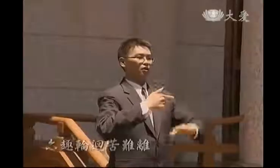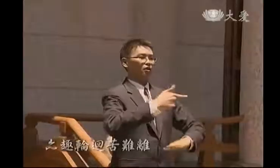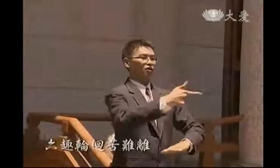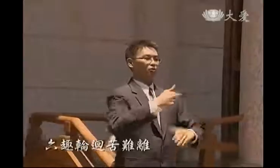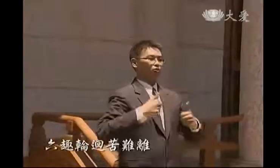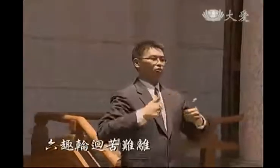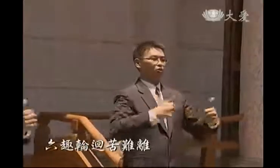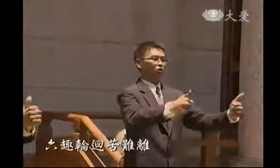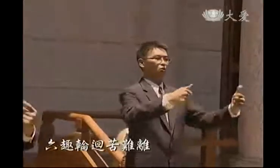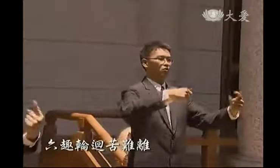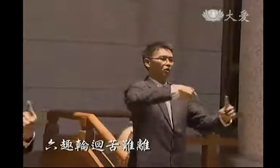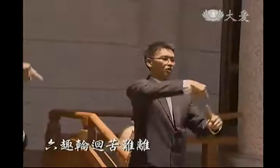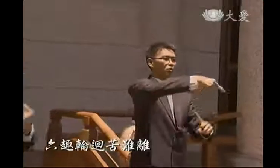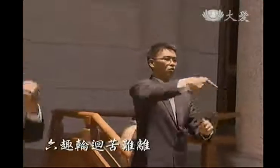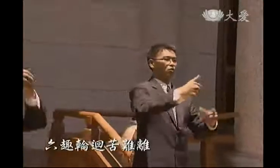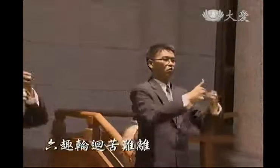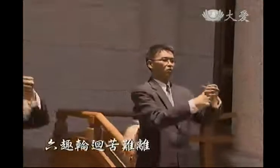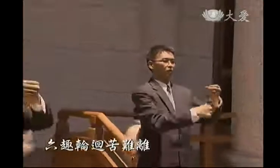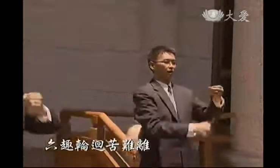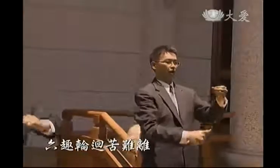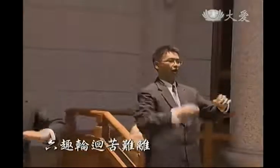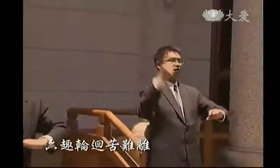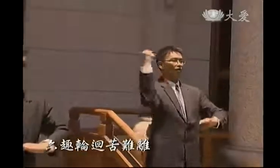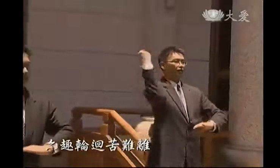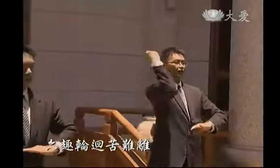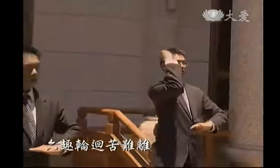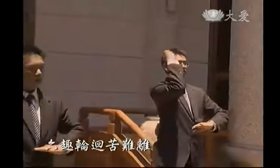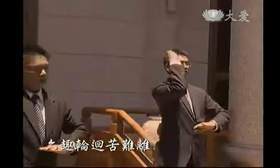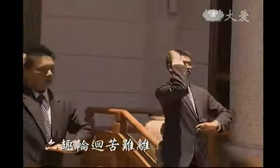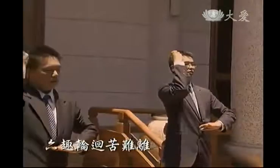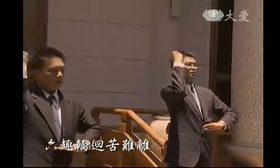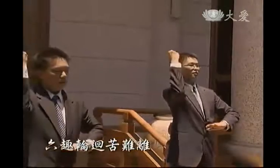六趣轮回苦难离。